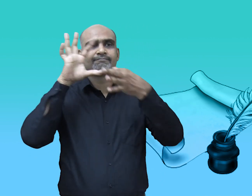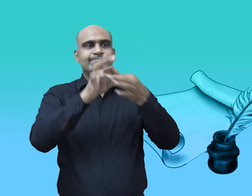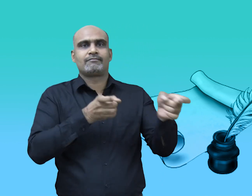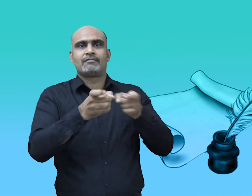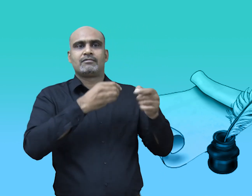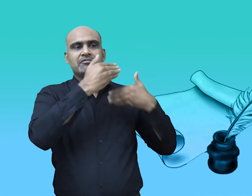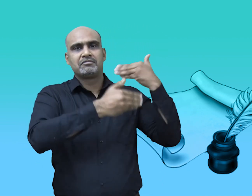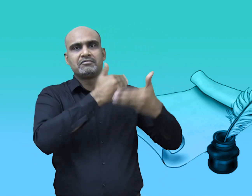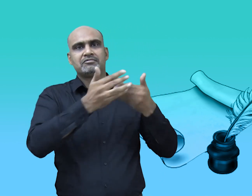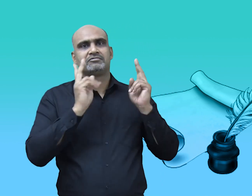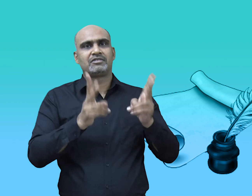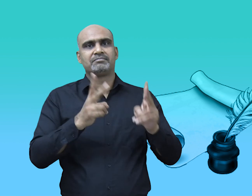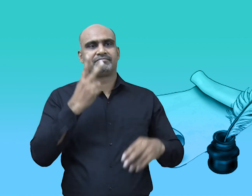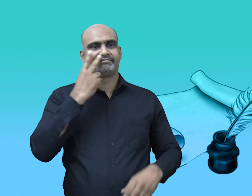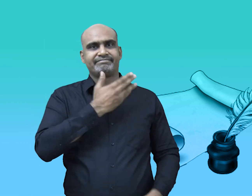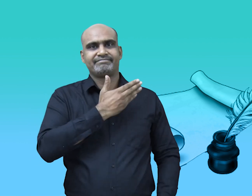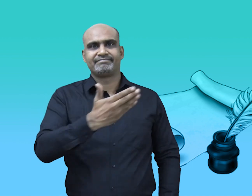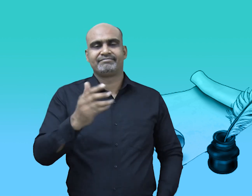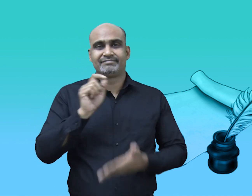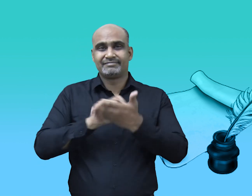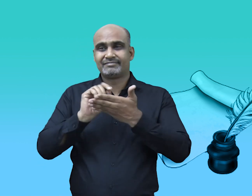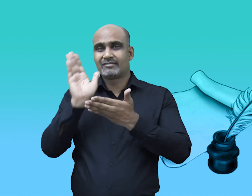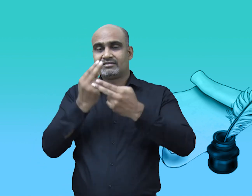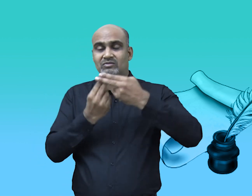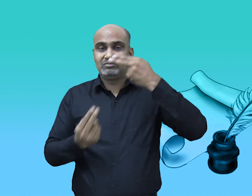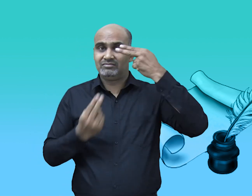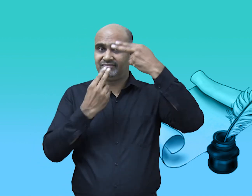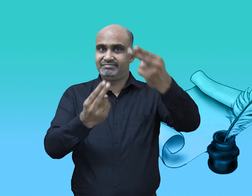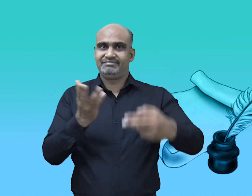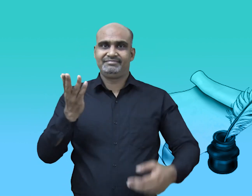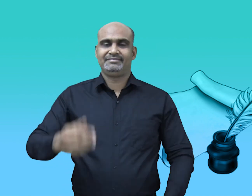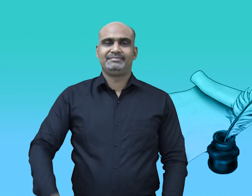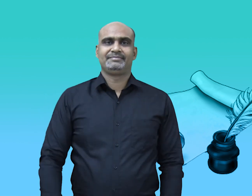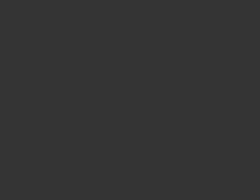से इस्तेमाल कर सके। तो इस कविता में कवि ने यही संदेश दिया है।